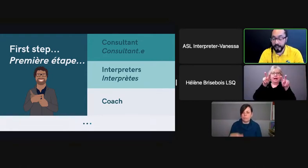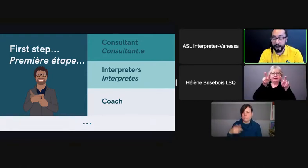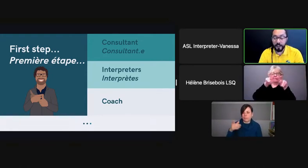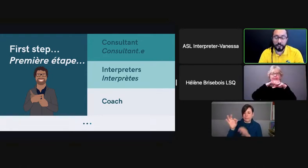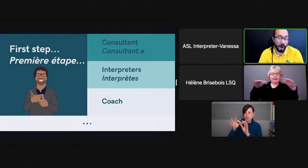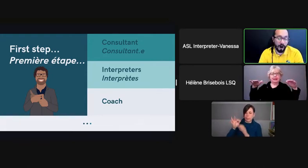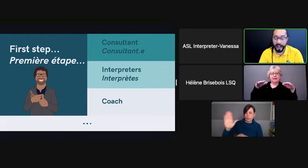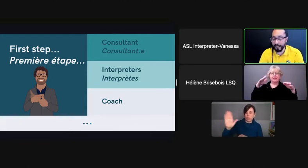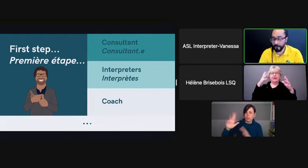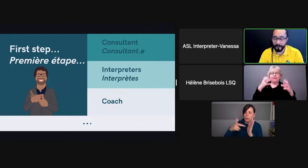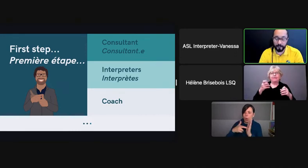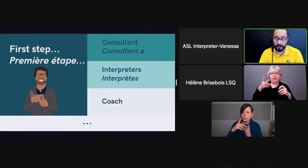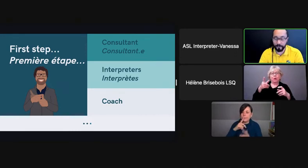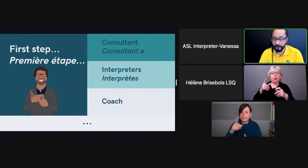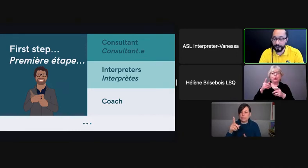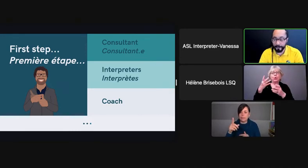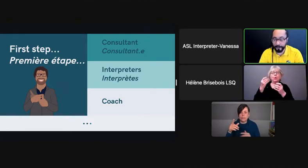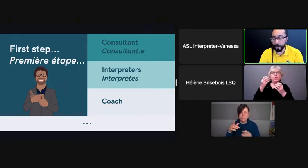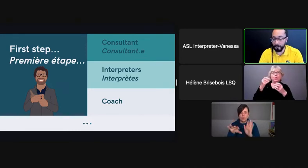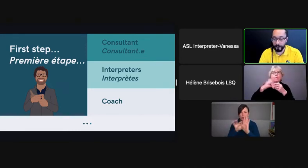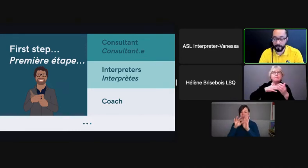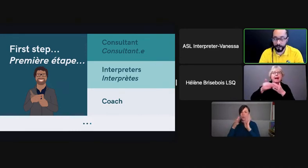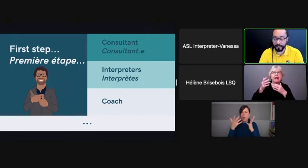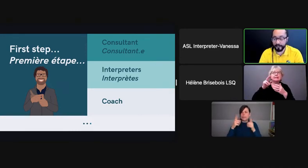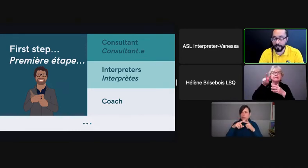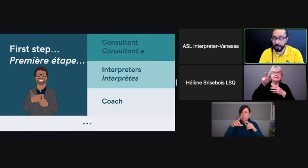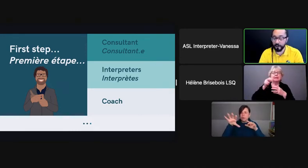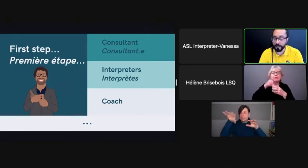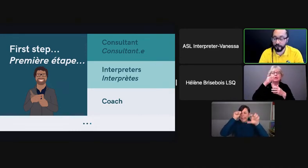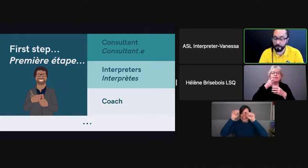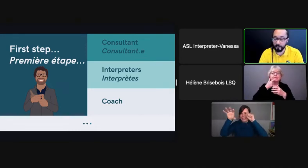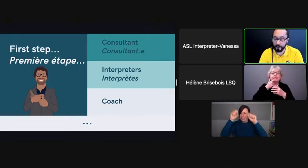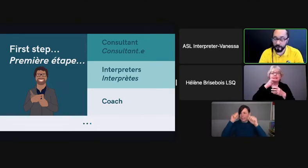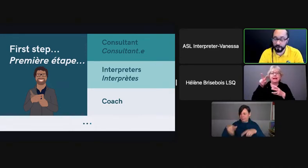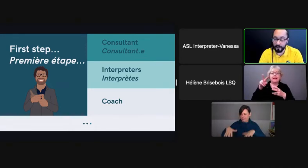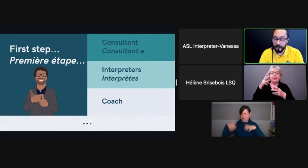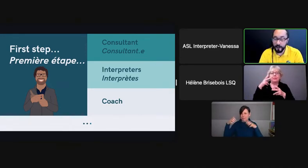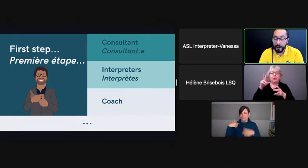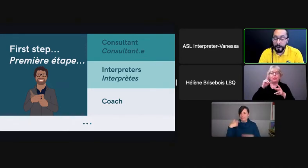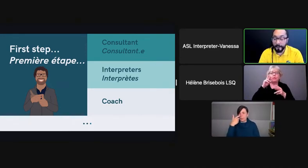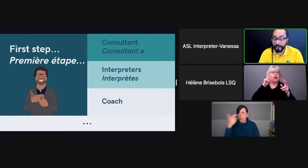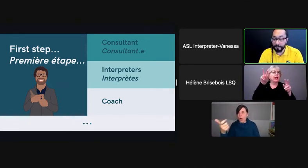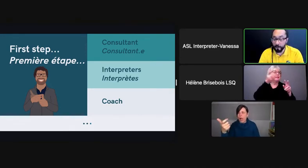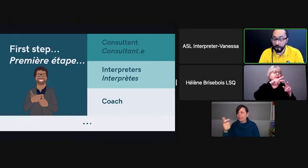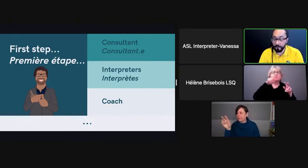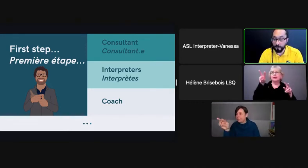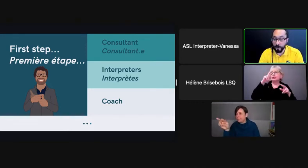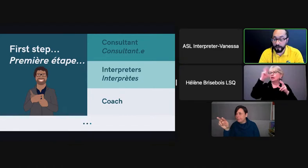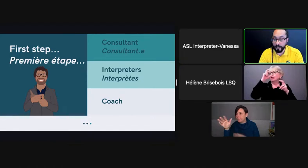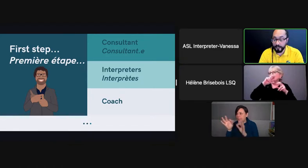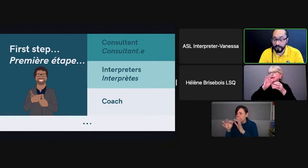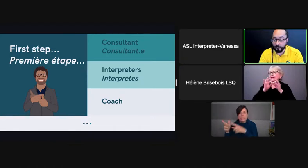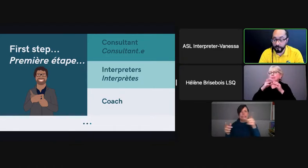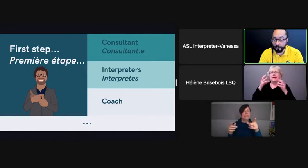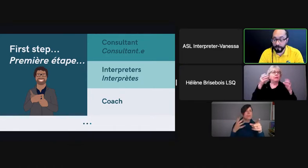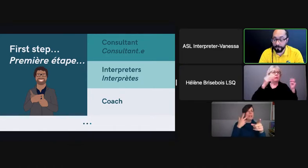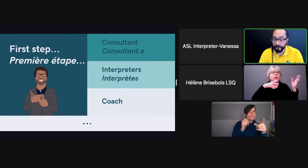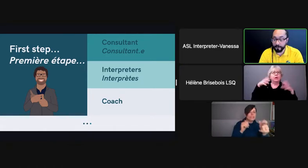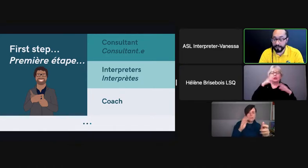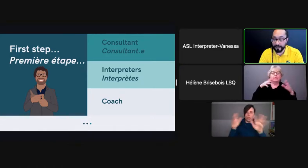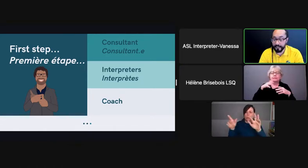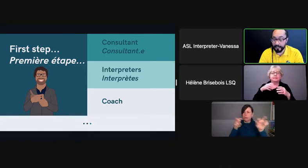personne sourde se trouve à un endroit pour qu ne soit pas en train de regarder partout, pour essayer de regarder tous les interprètes. C'est